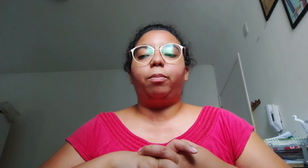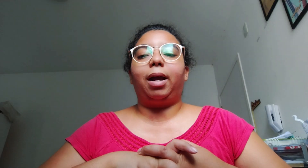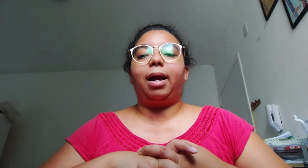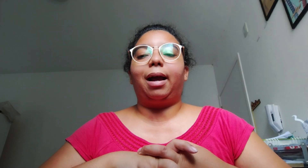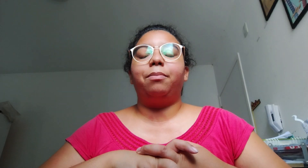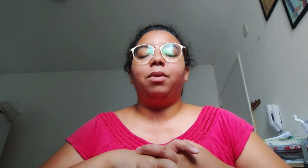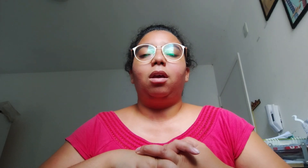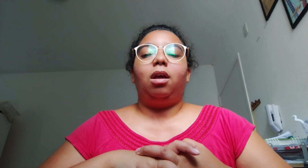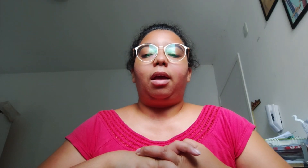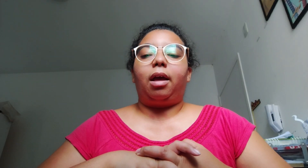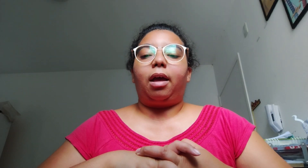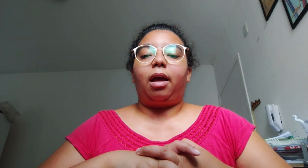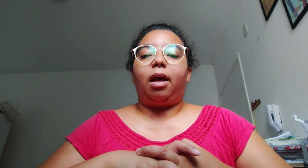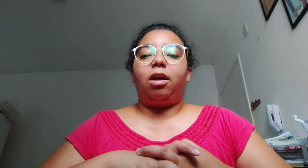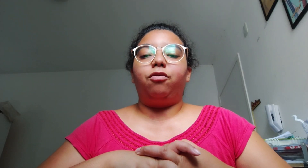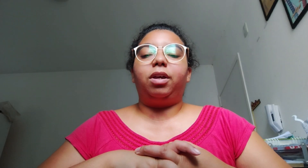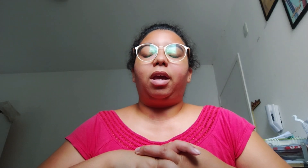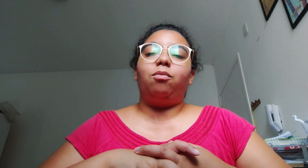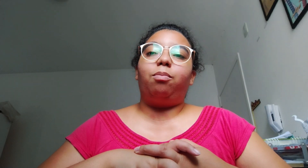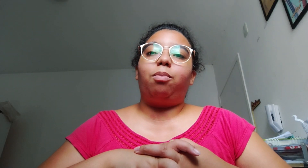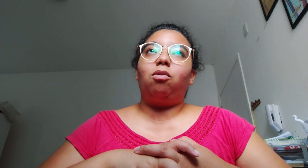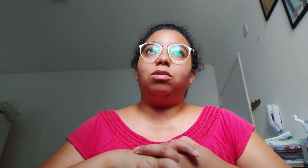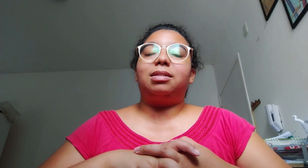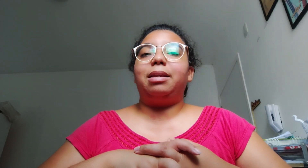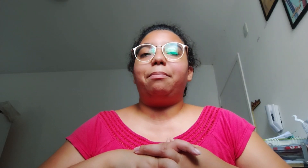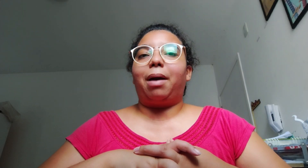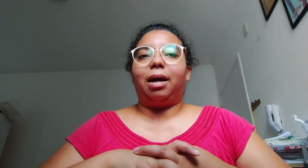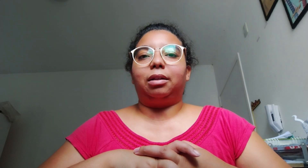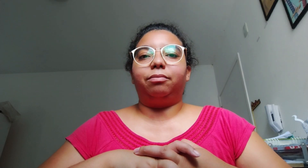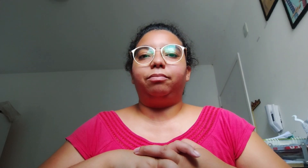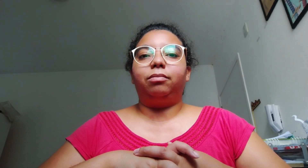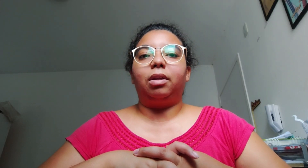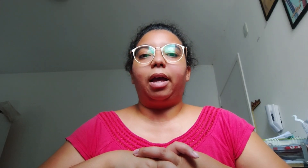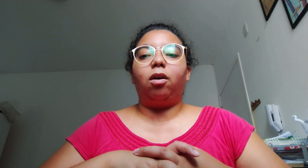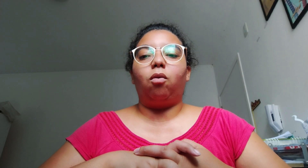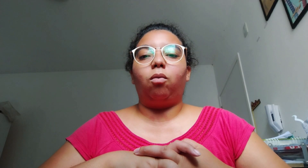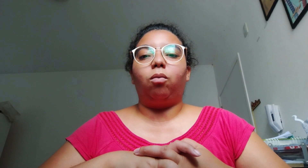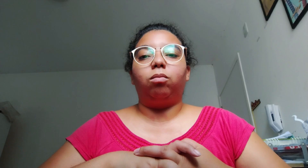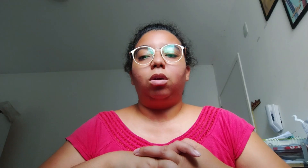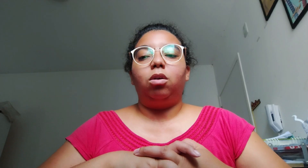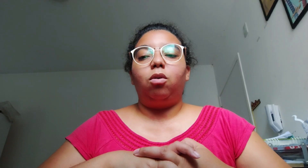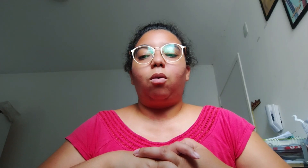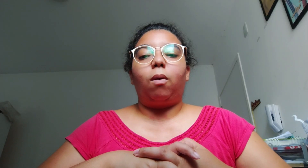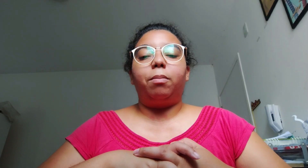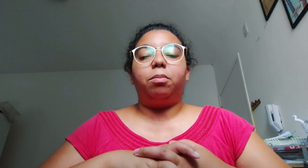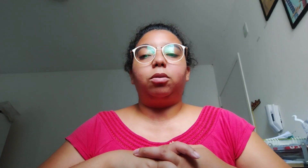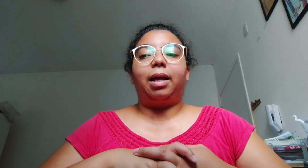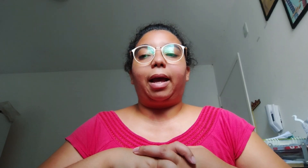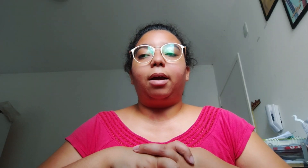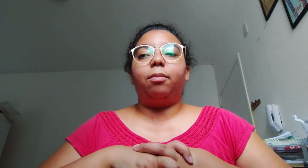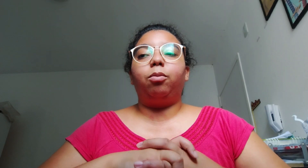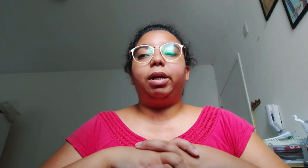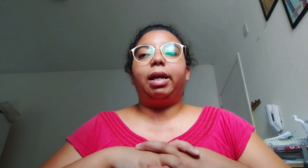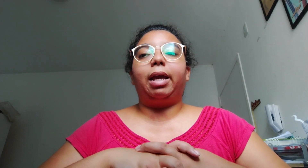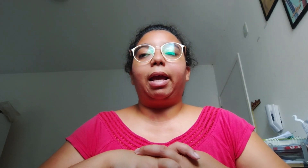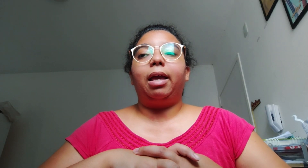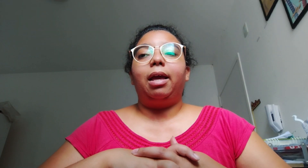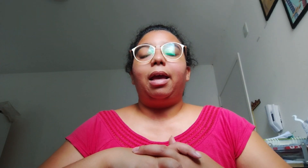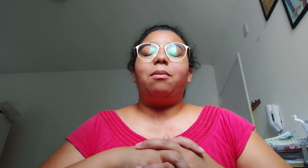cá, eu fiquei um pouco desanimada, né, com a biblioteca, porque é uma